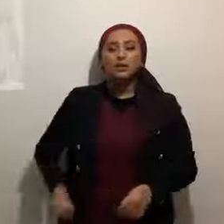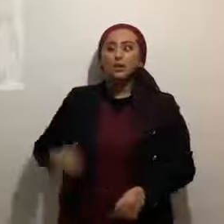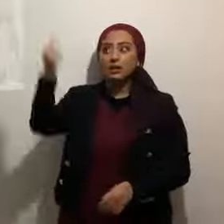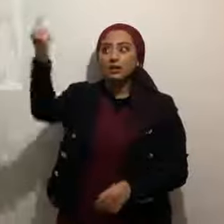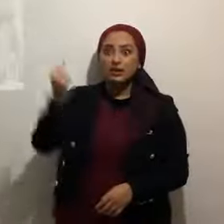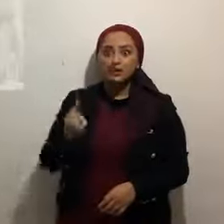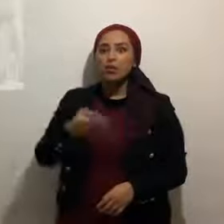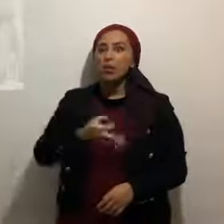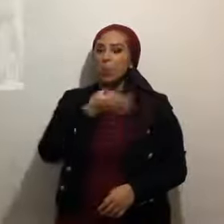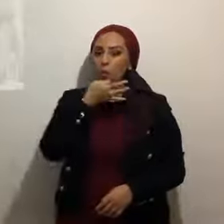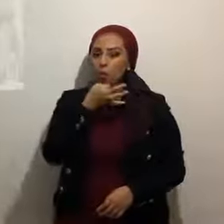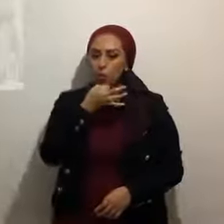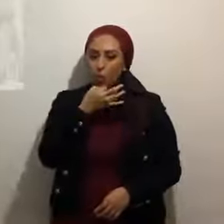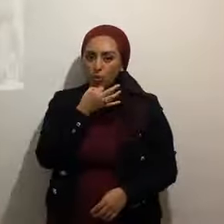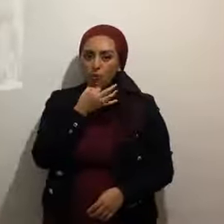pronto. Voy terminando.